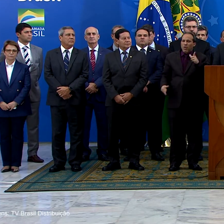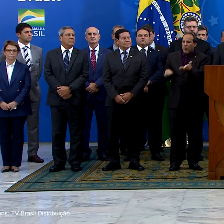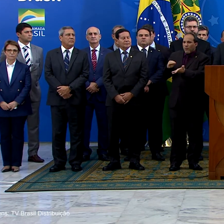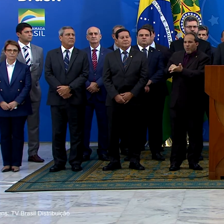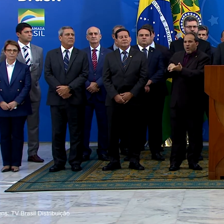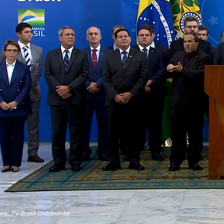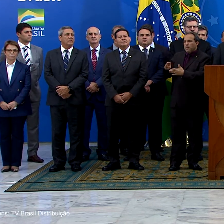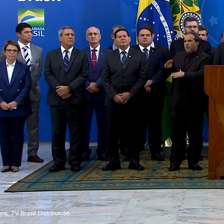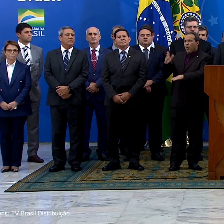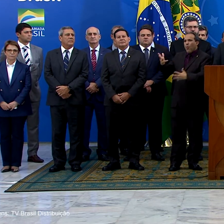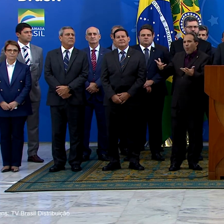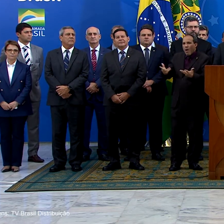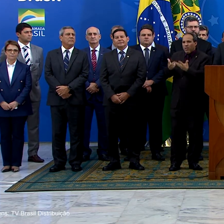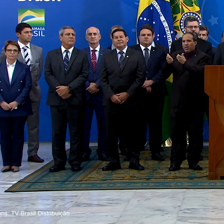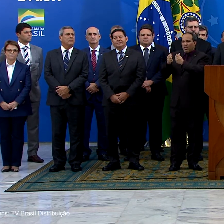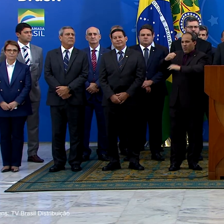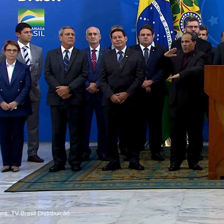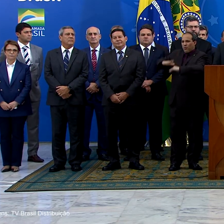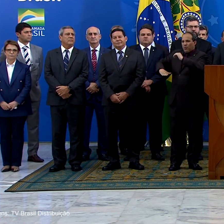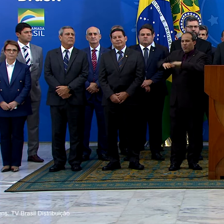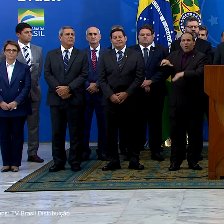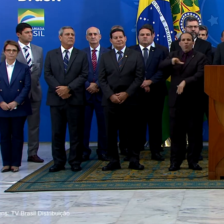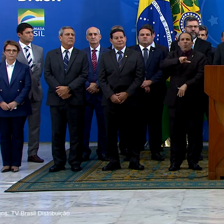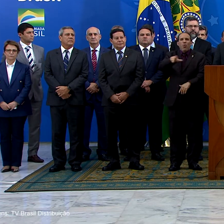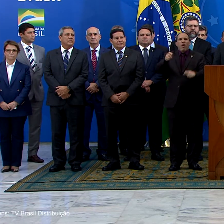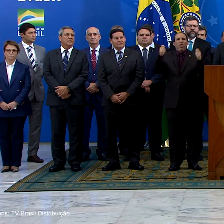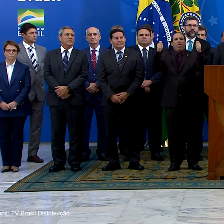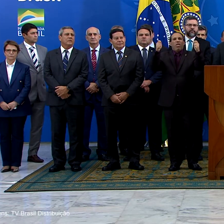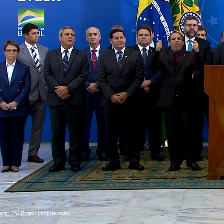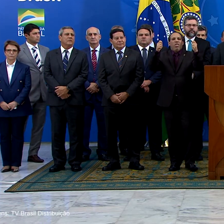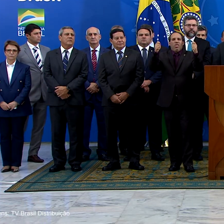e não um bom militante